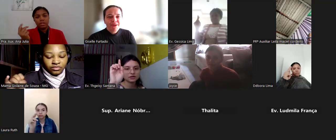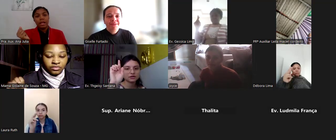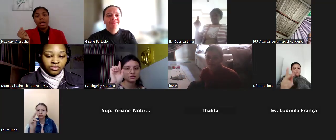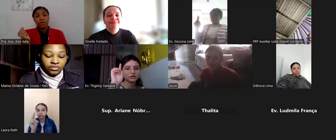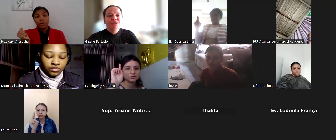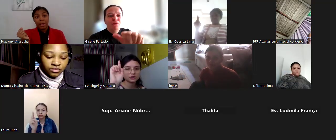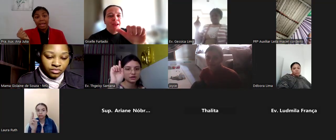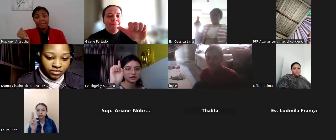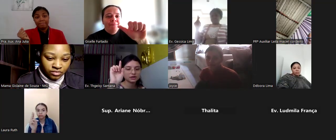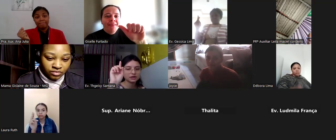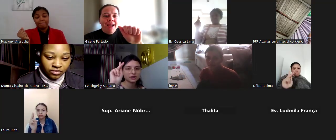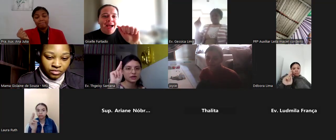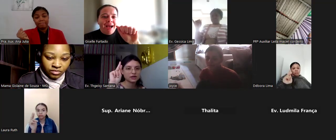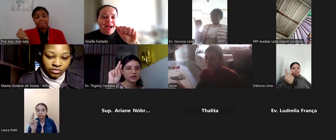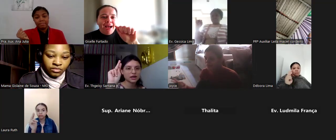Amém? Então, vamos lá. A,